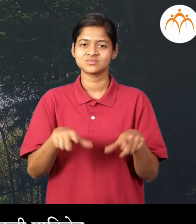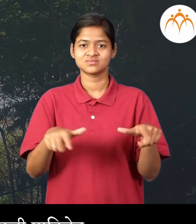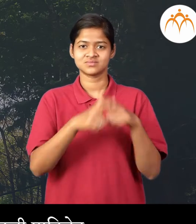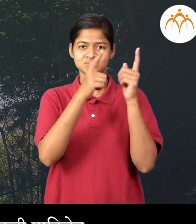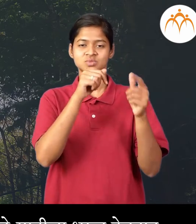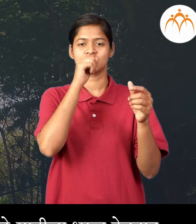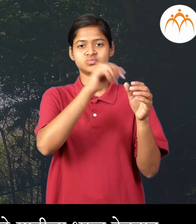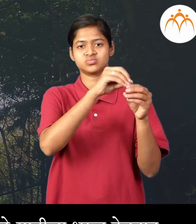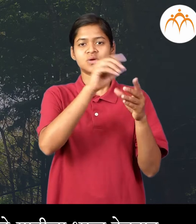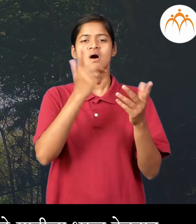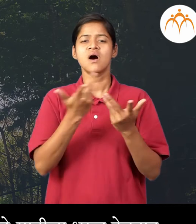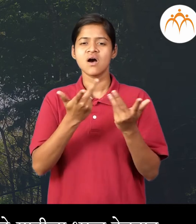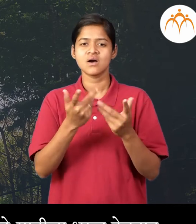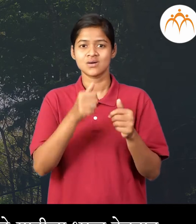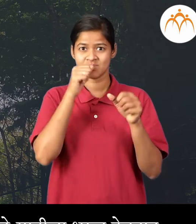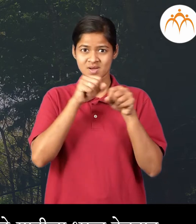जेत।